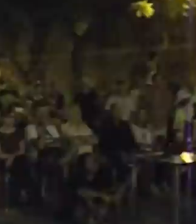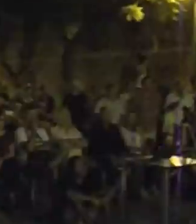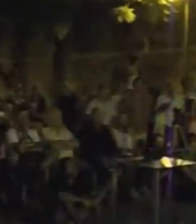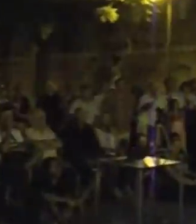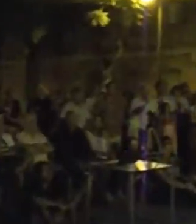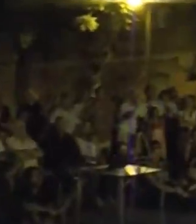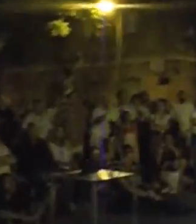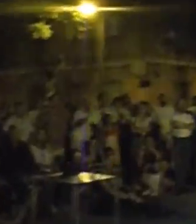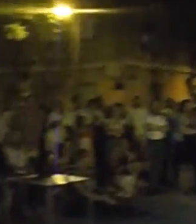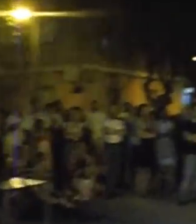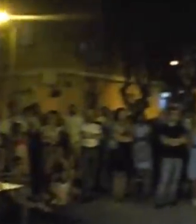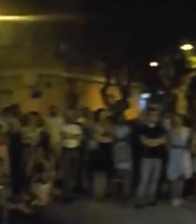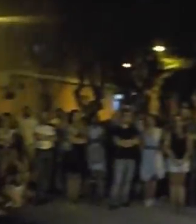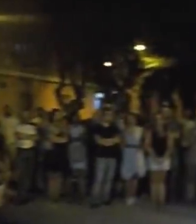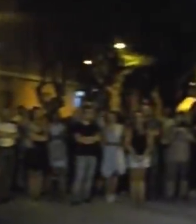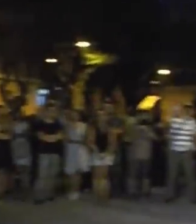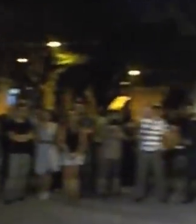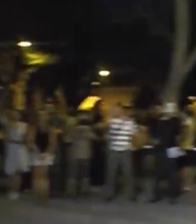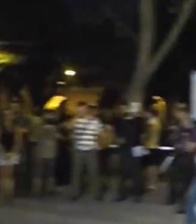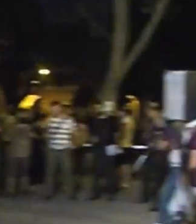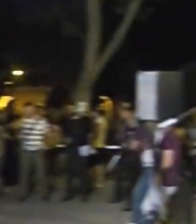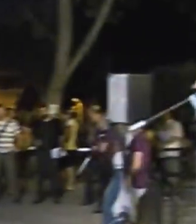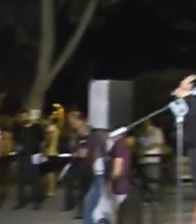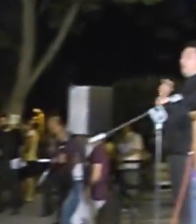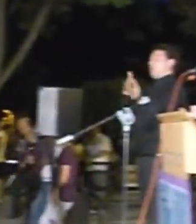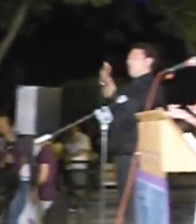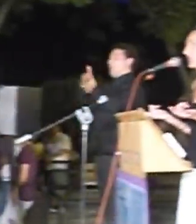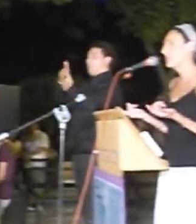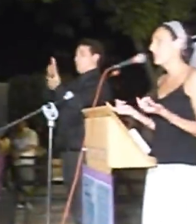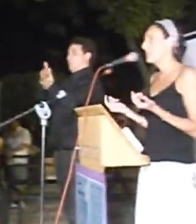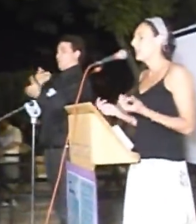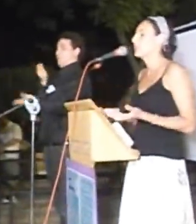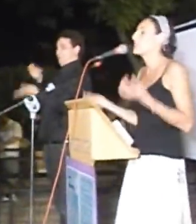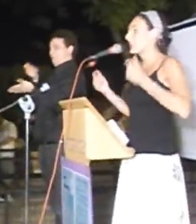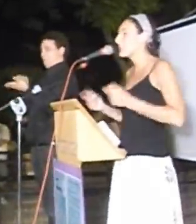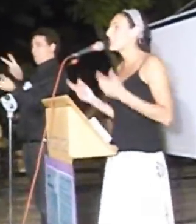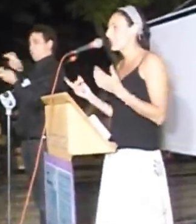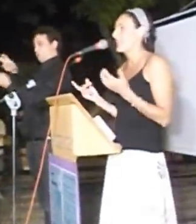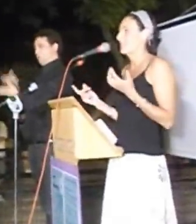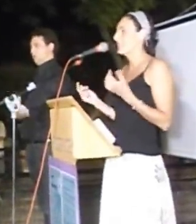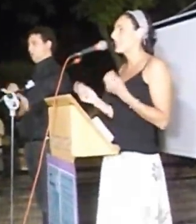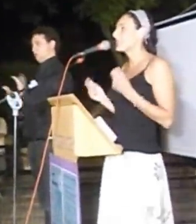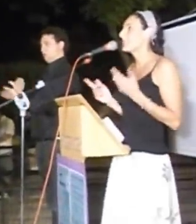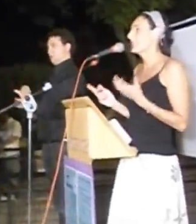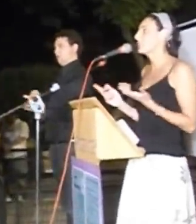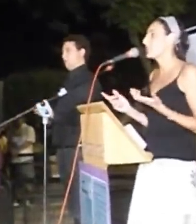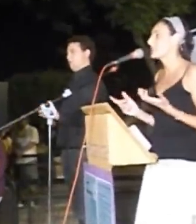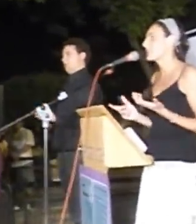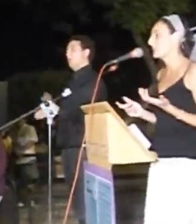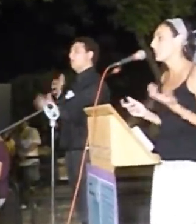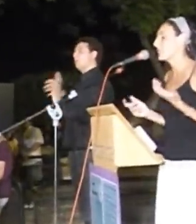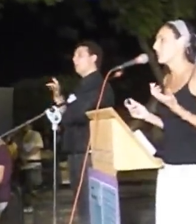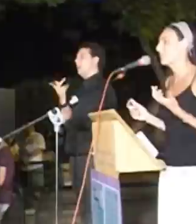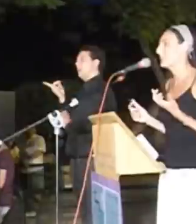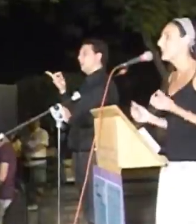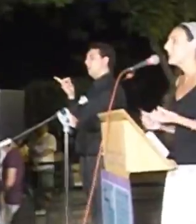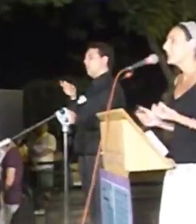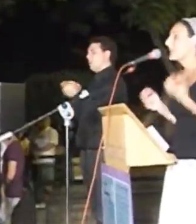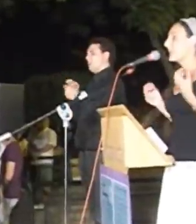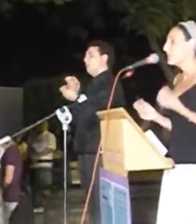bloques pero es que apenas apenas existen ya barreras arancelarias Entonces de qué tratan de qué TR tratan entonces estas